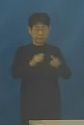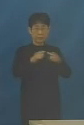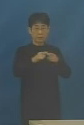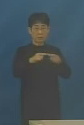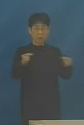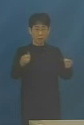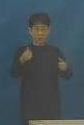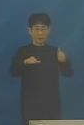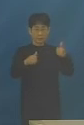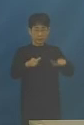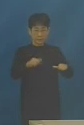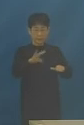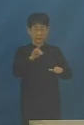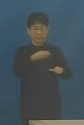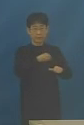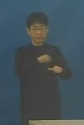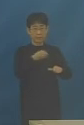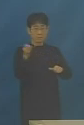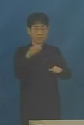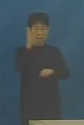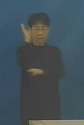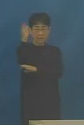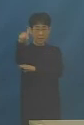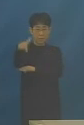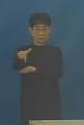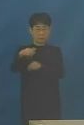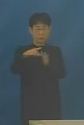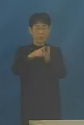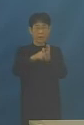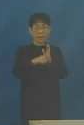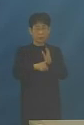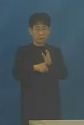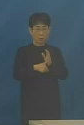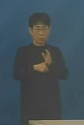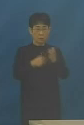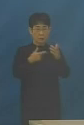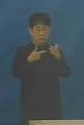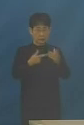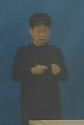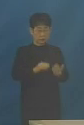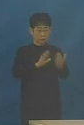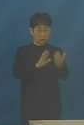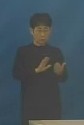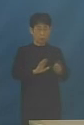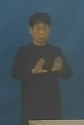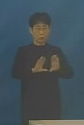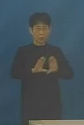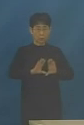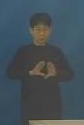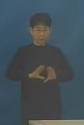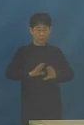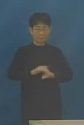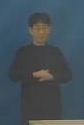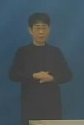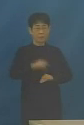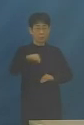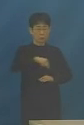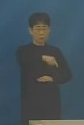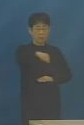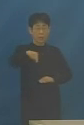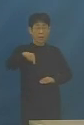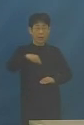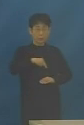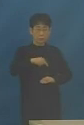また政府に置きおかれましては正面から受け止めていただきましてそこにある民意を